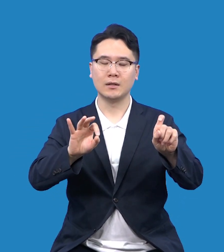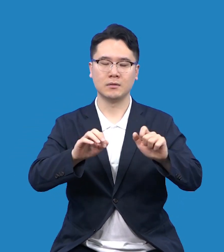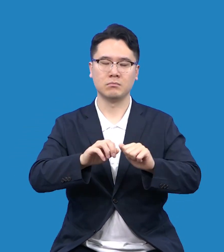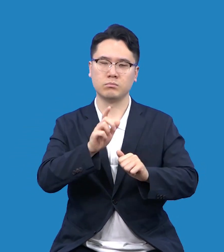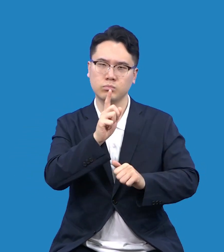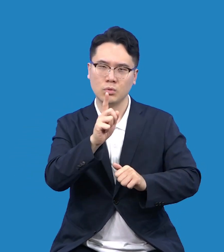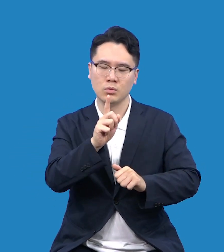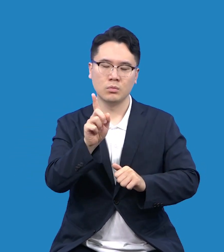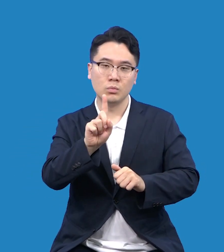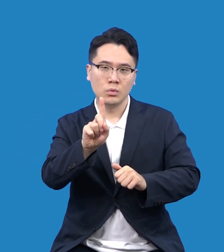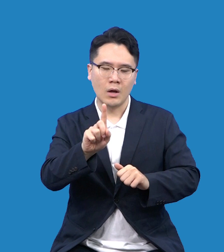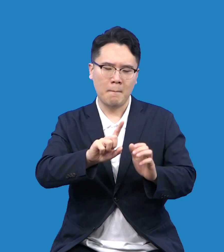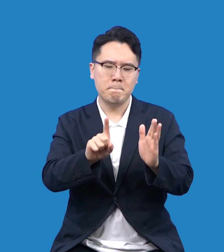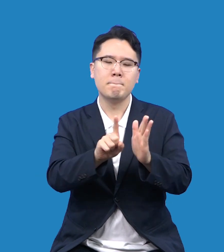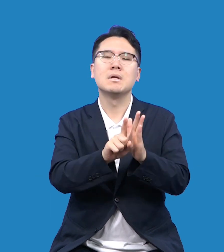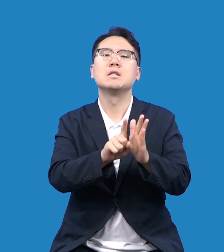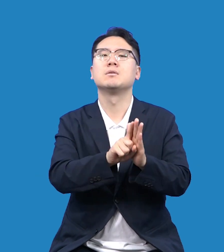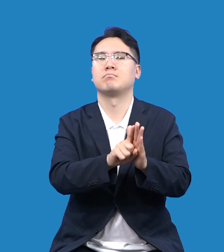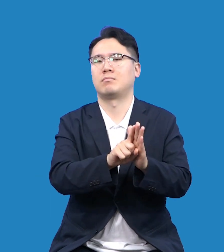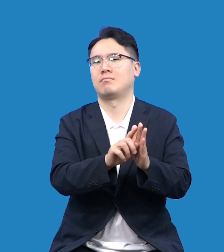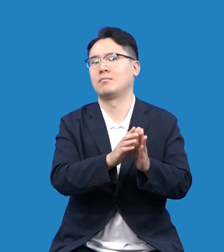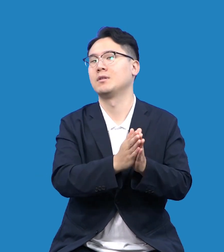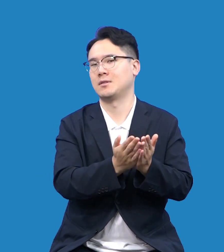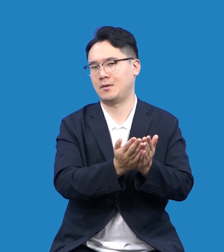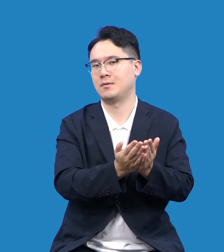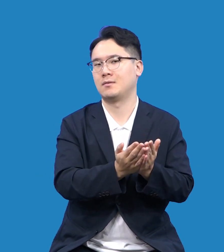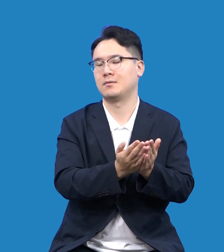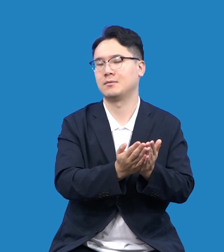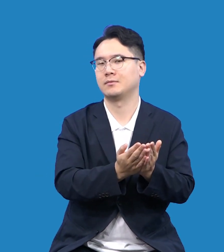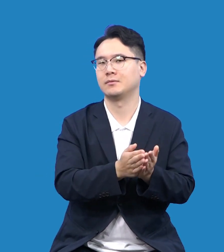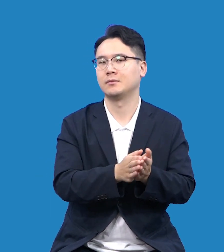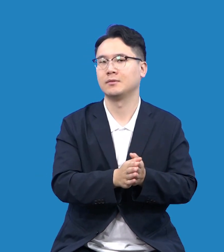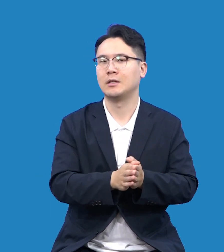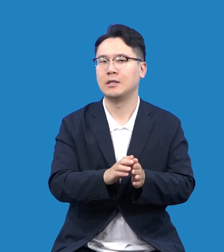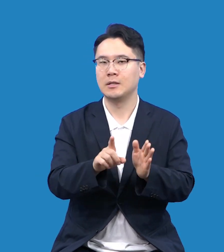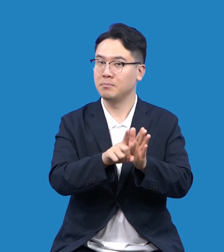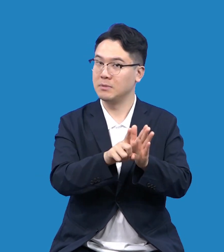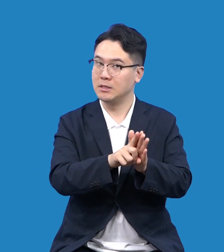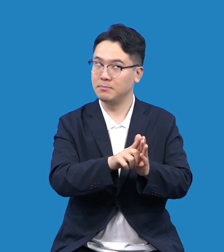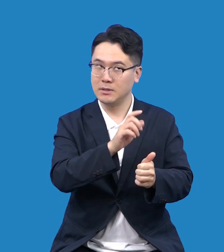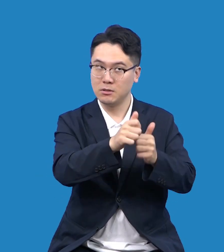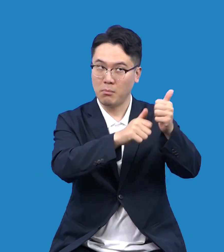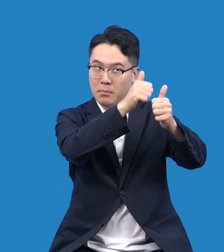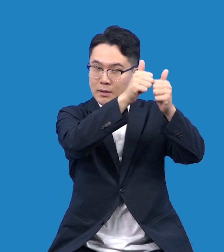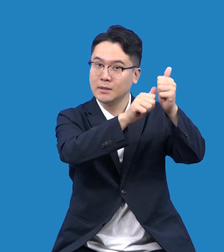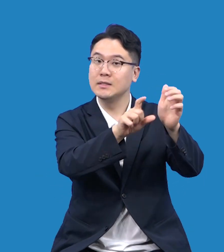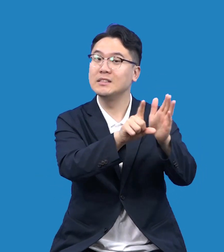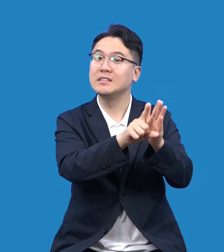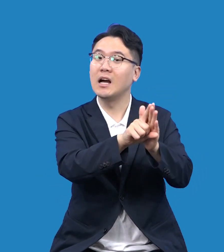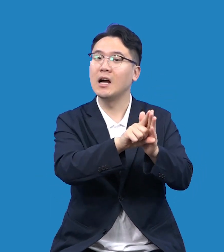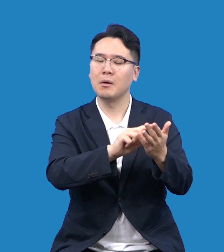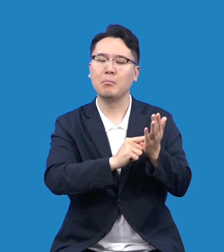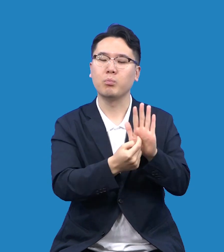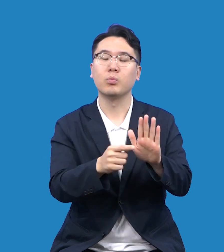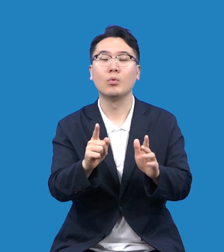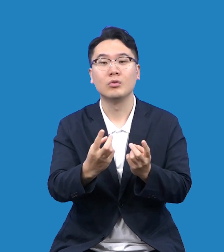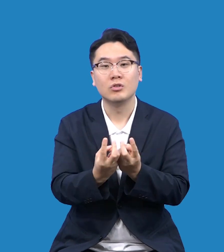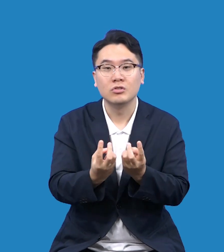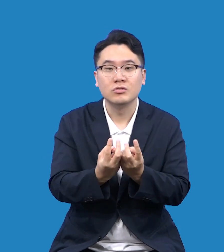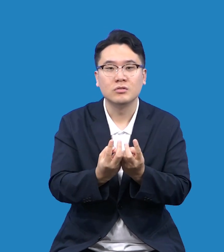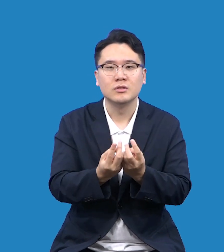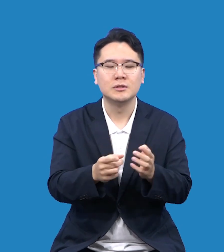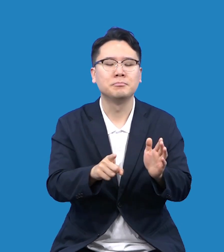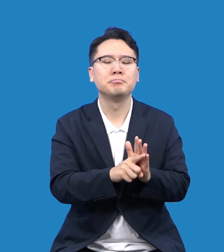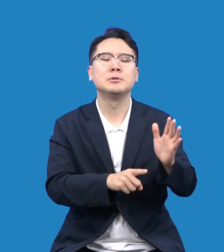열면, 자, 믿음의 열조들, 선배들의 신앙을 어떻게 표현합니까?